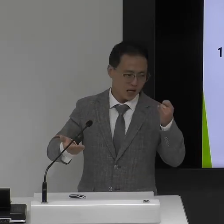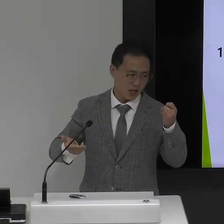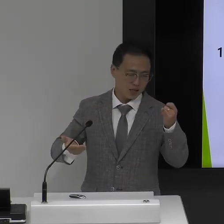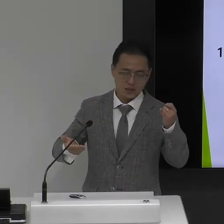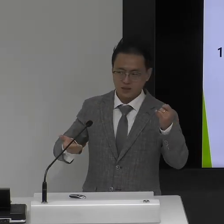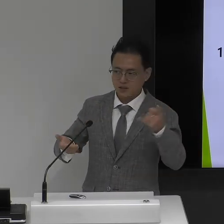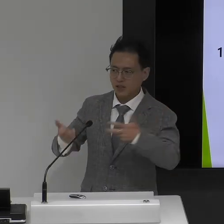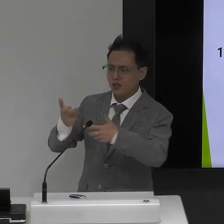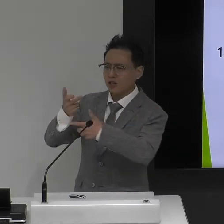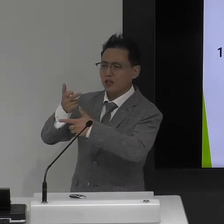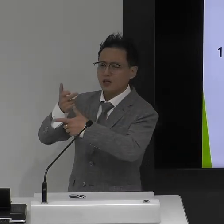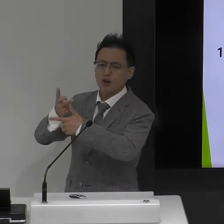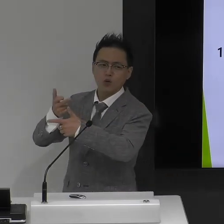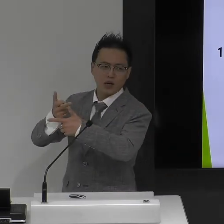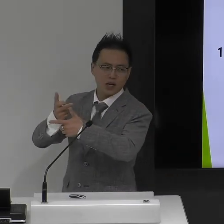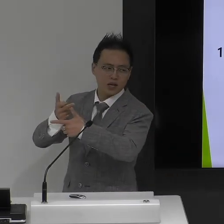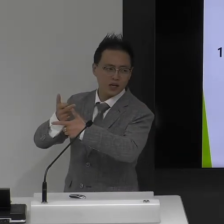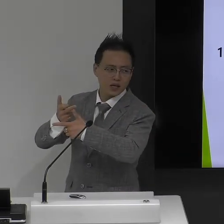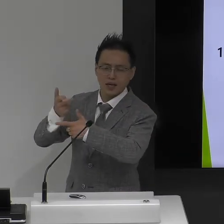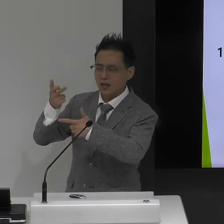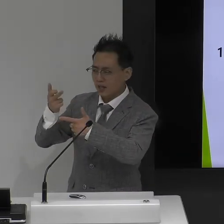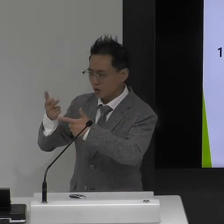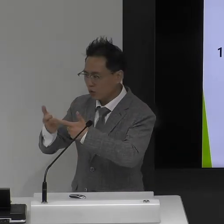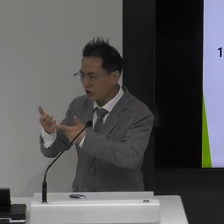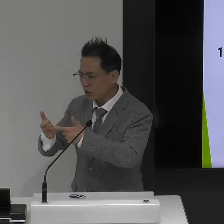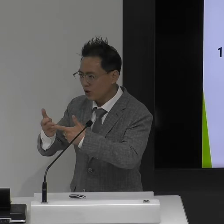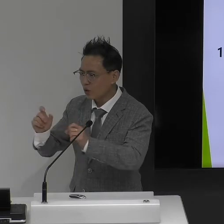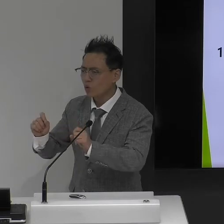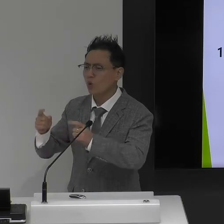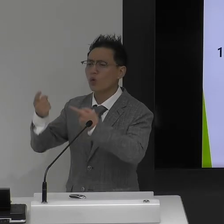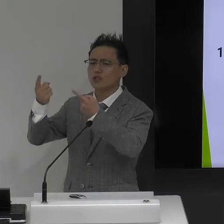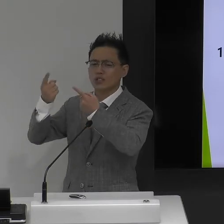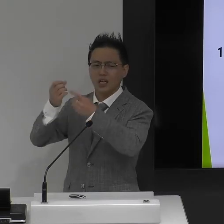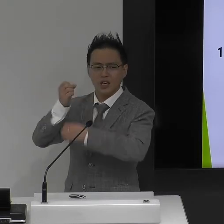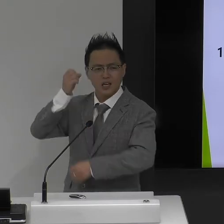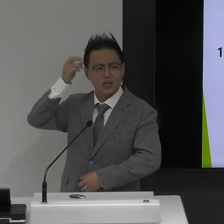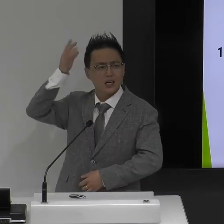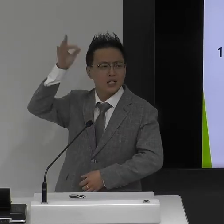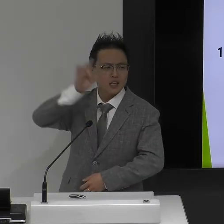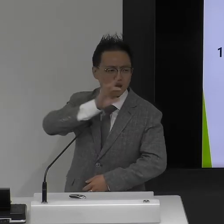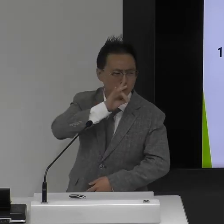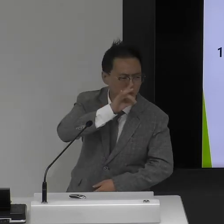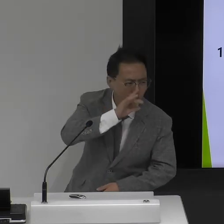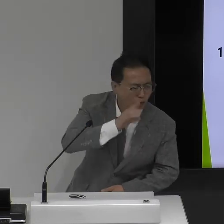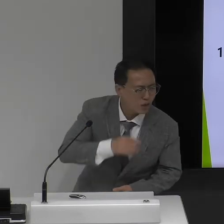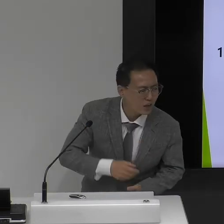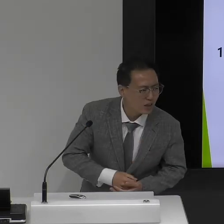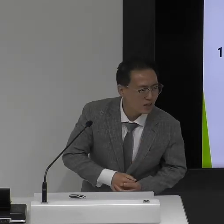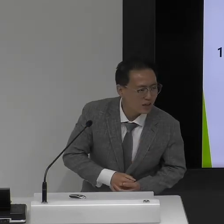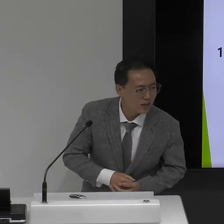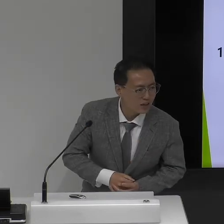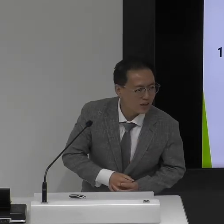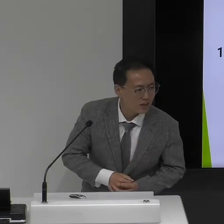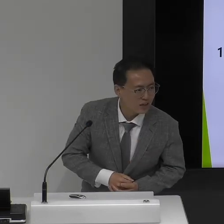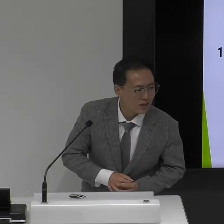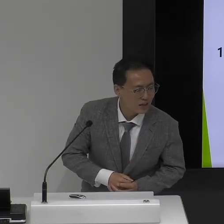엄마가 형과 동생을 동시에 잃어버리면 안 돼